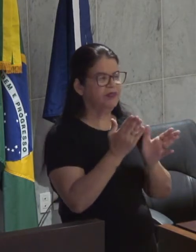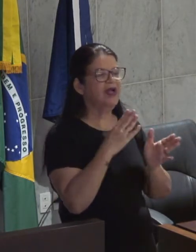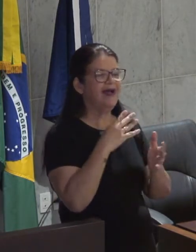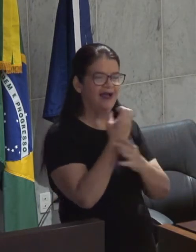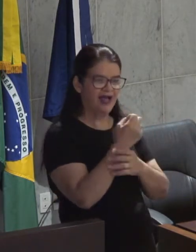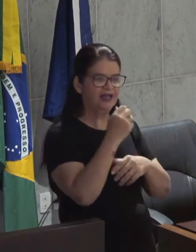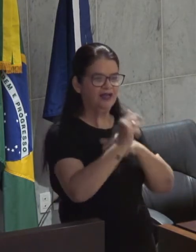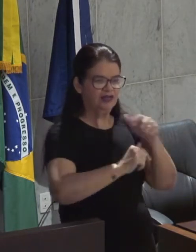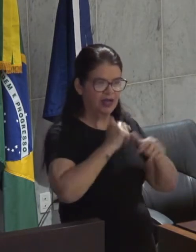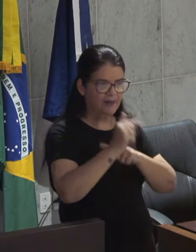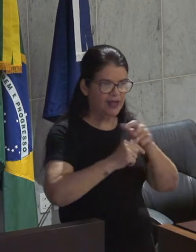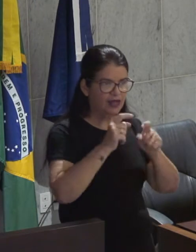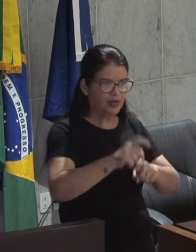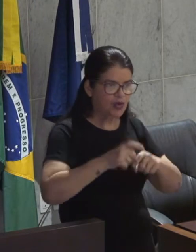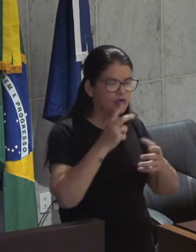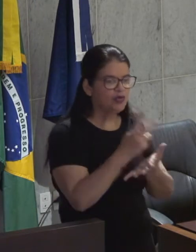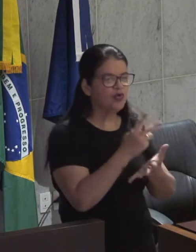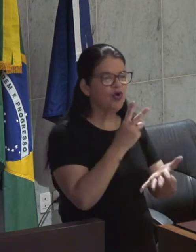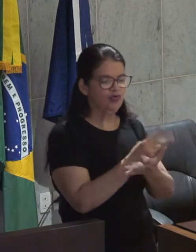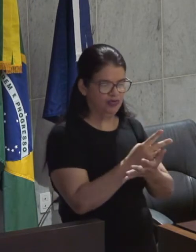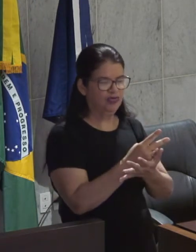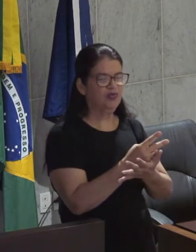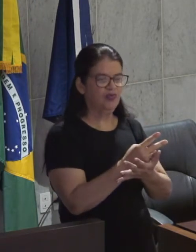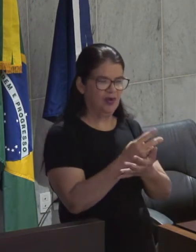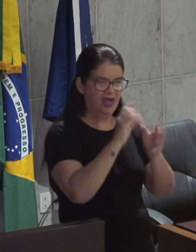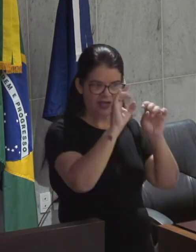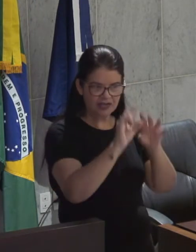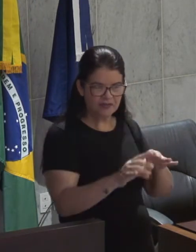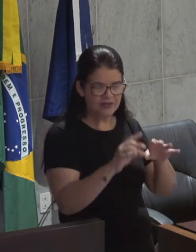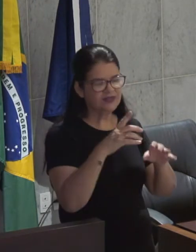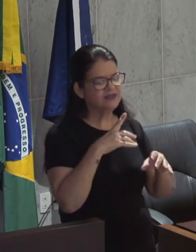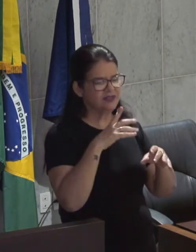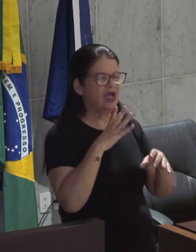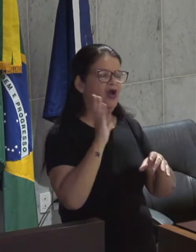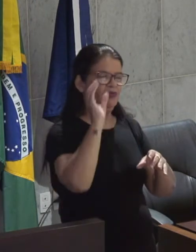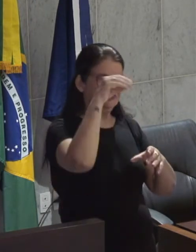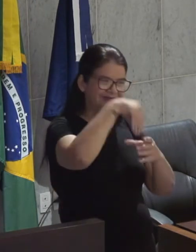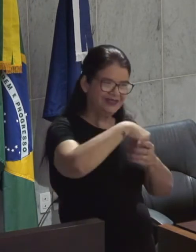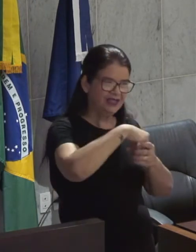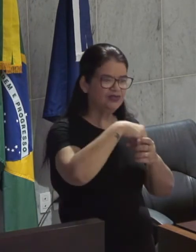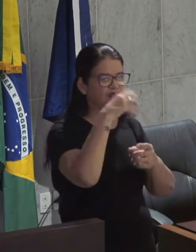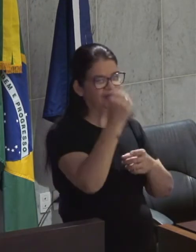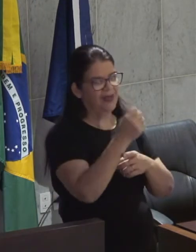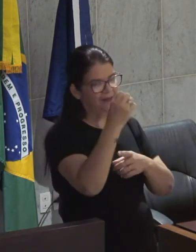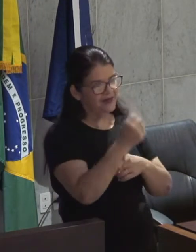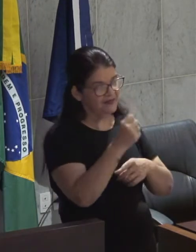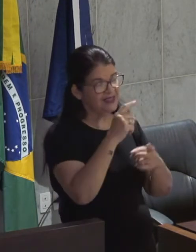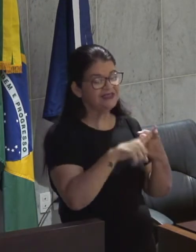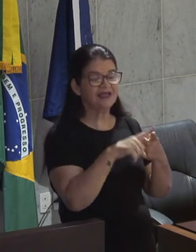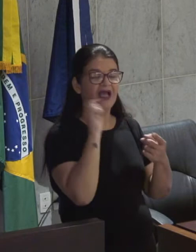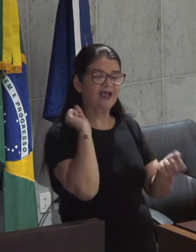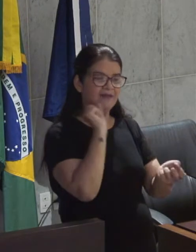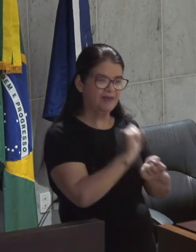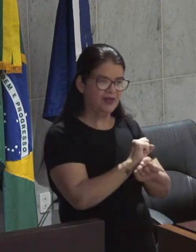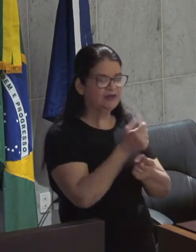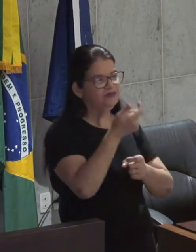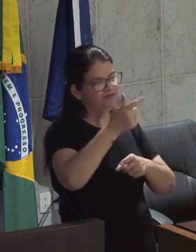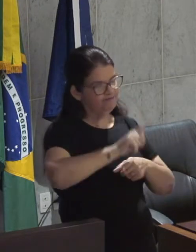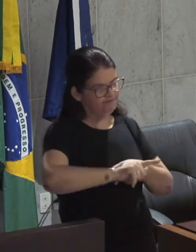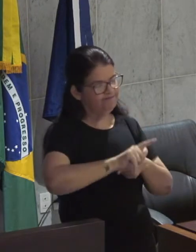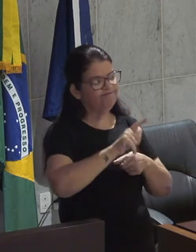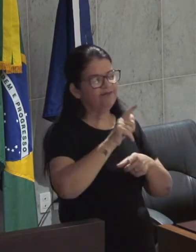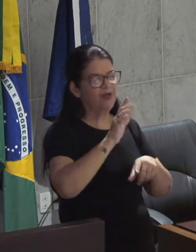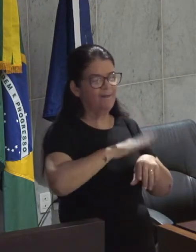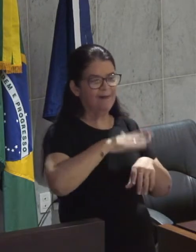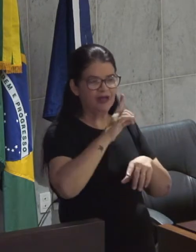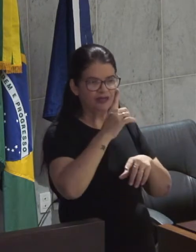trabalhador rural continua sendo segurado especial da reforma da Previdência, e impedimos mais um crime de Bolsonaro para